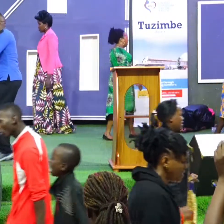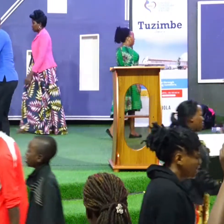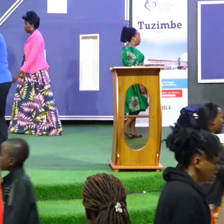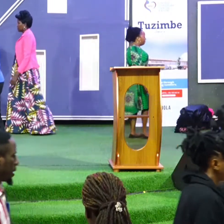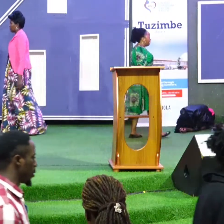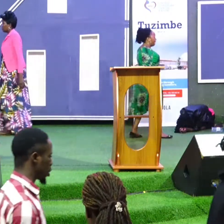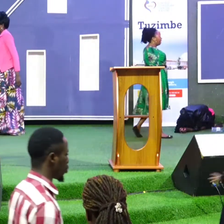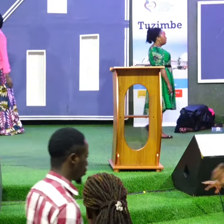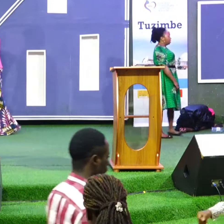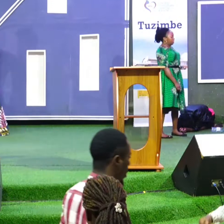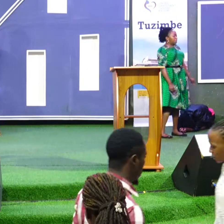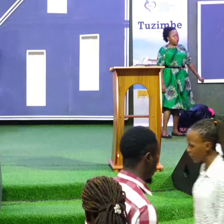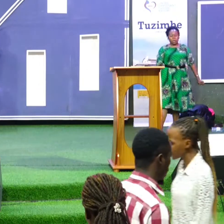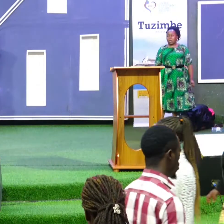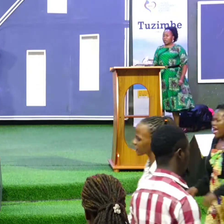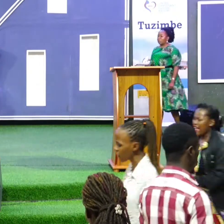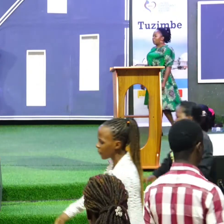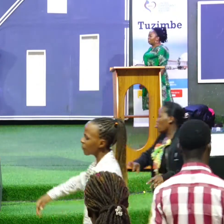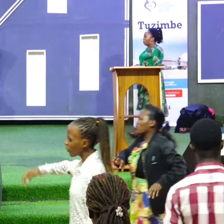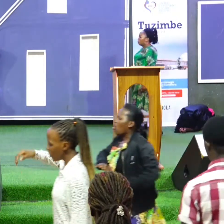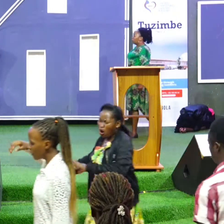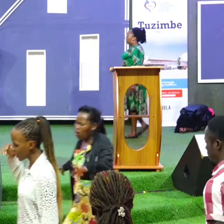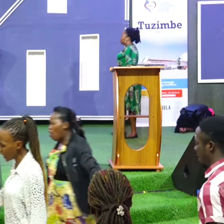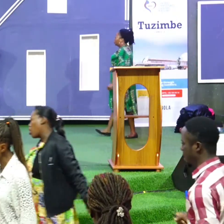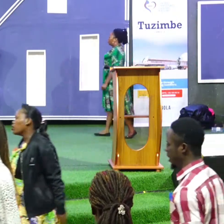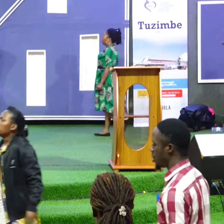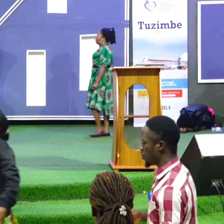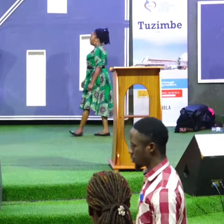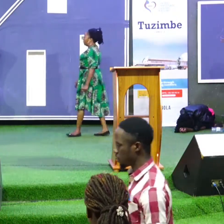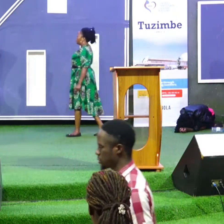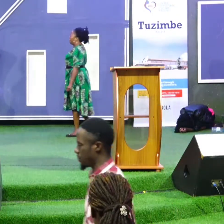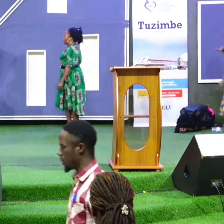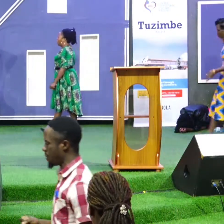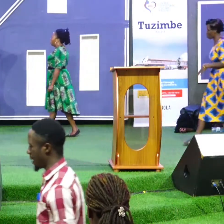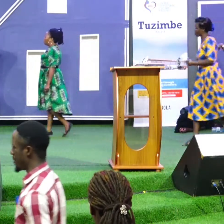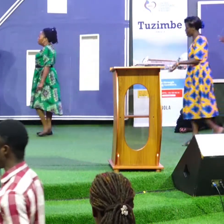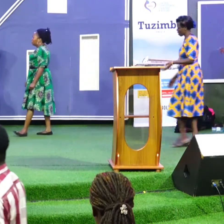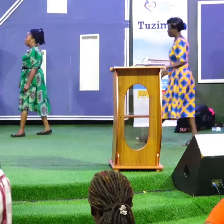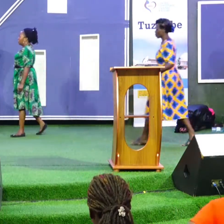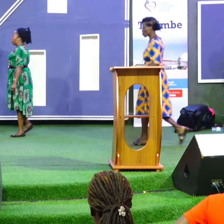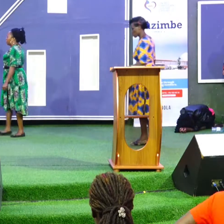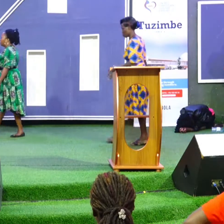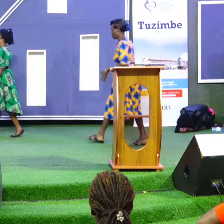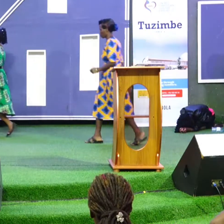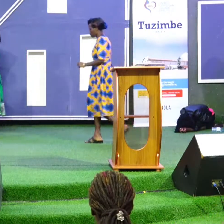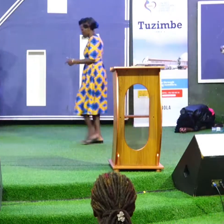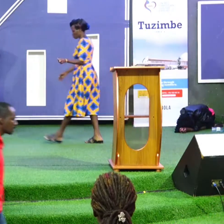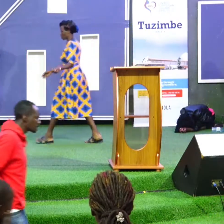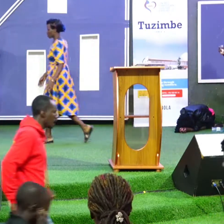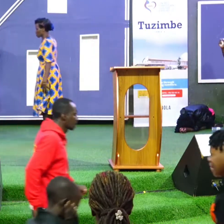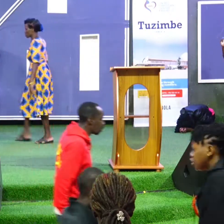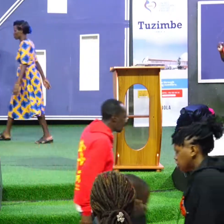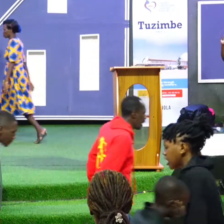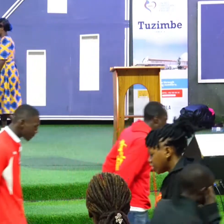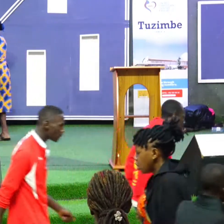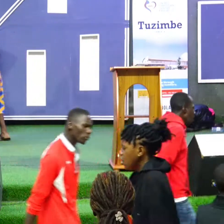Enga chirabo mukisa Kabaka Ayinse bintu byonda Tetulina katonda mulala tuyamba Tetulina chitafu